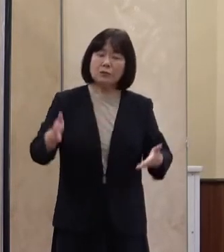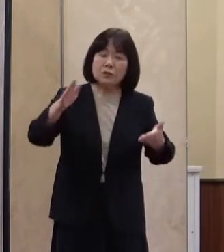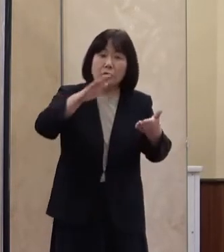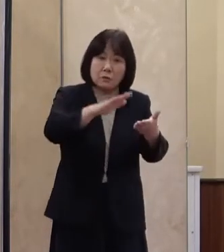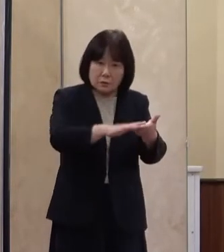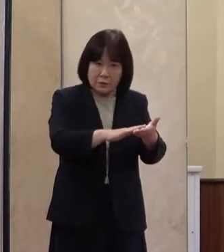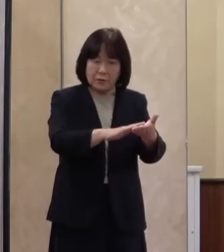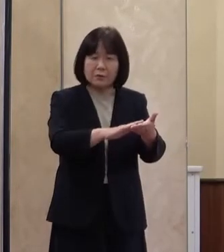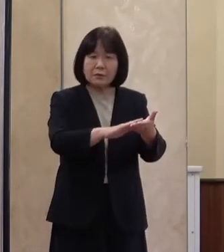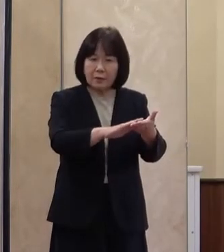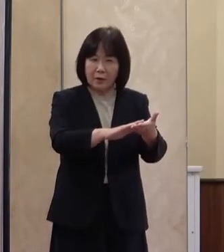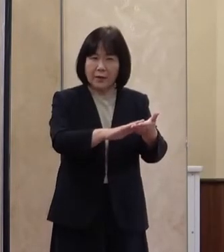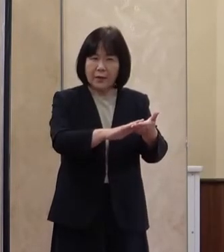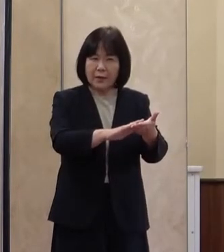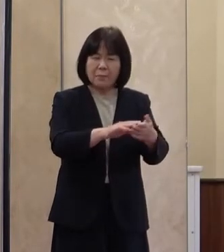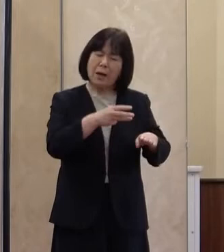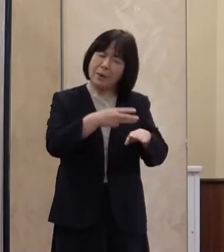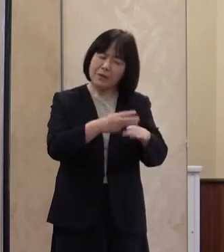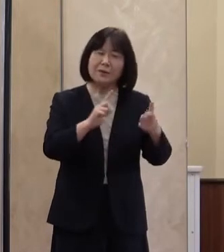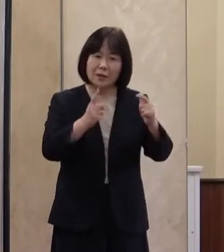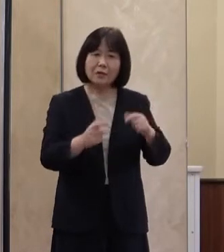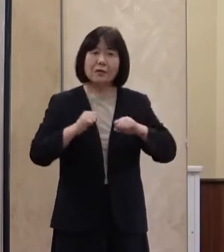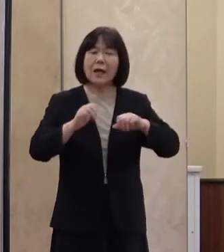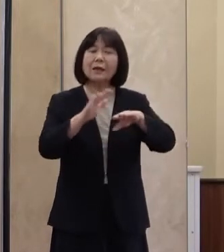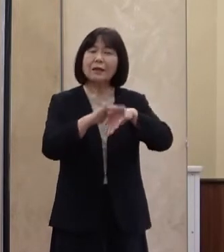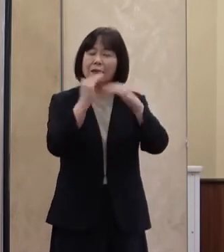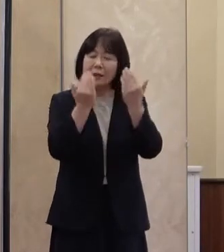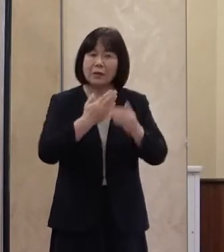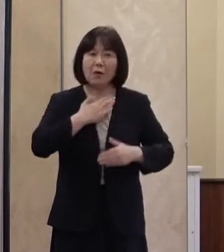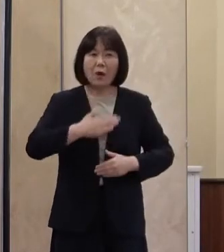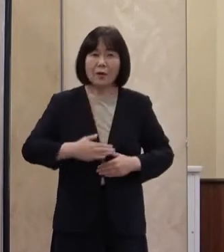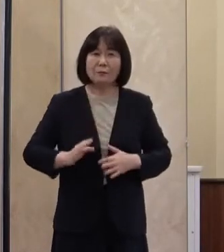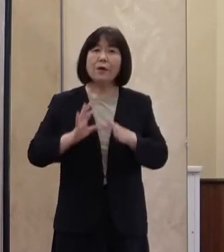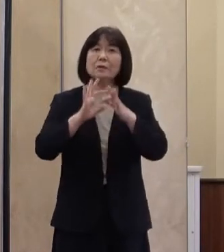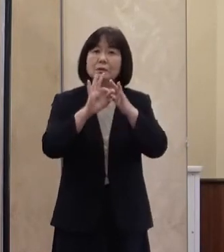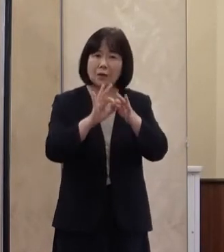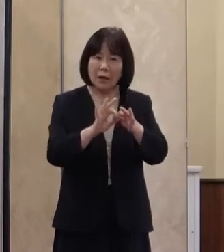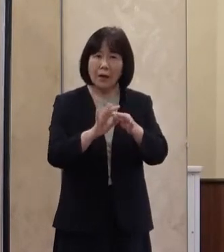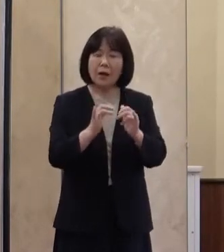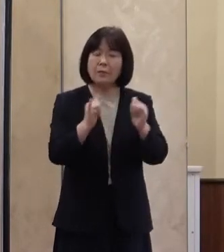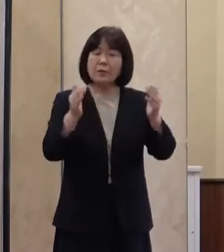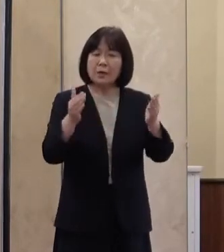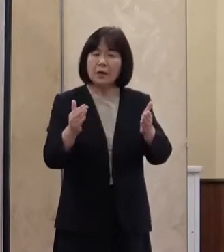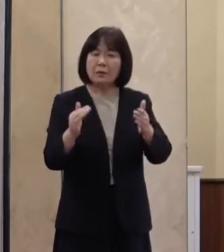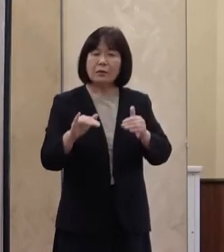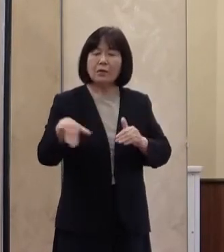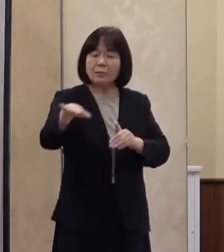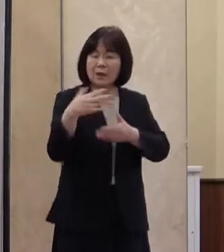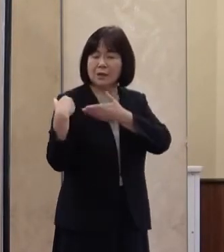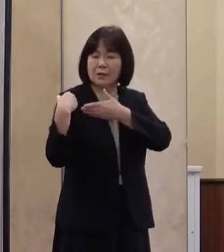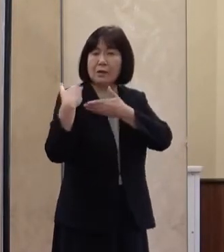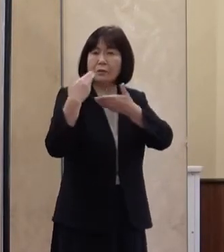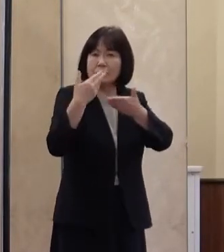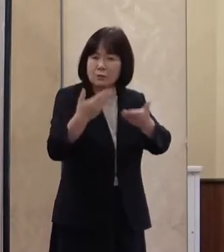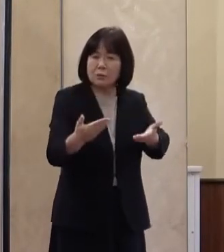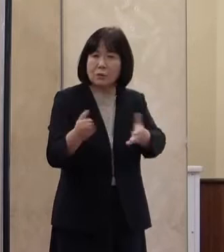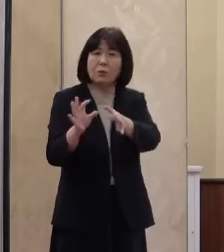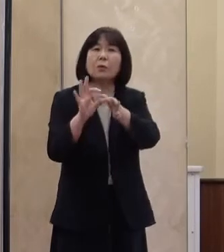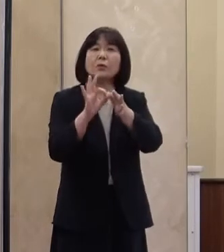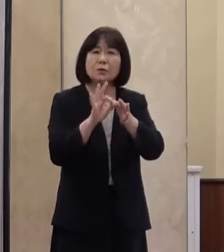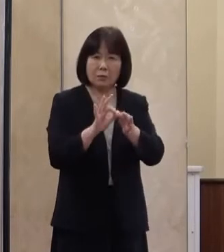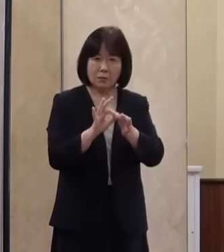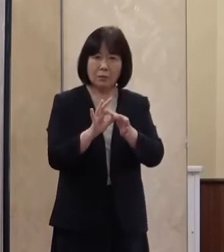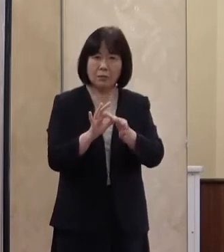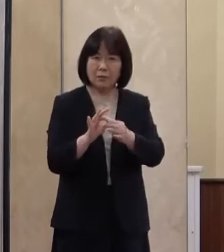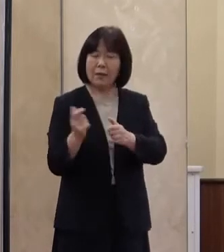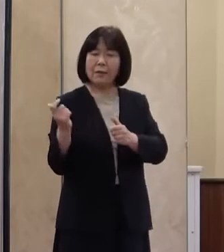ですね、マニュアルじゃないですけど、ある程度やり方がもう見えてきますから、そういったことを民間の皆さん、民間委託にやることによって、よりその